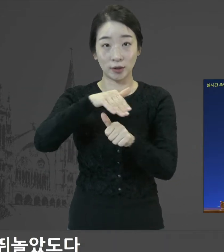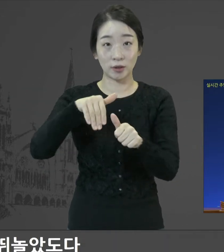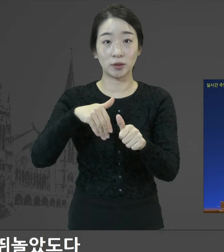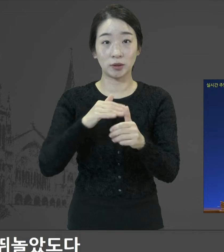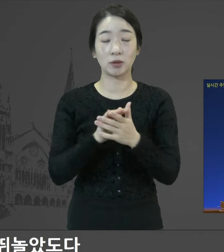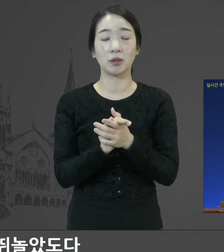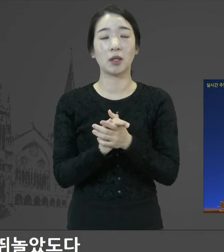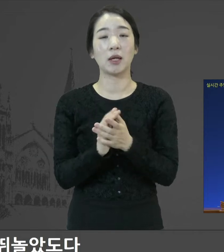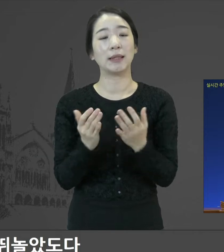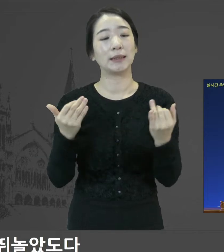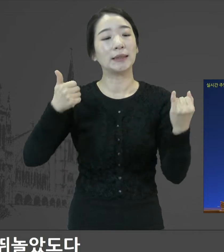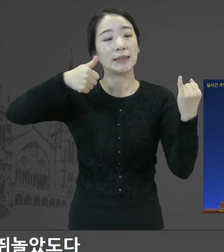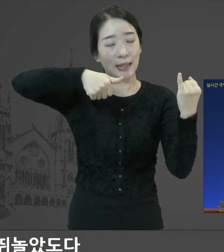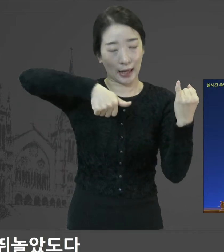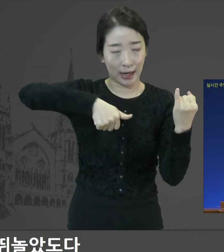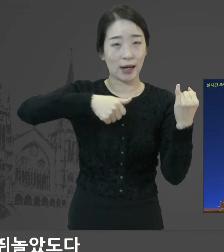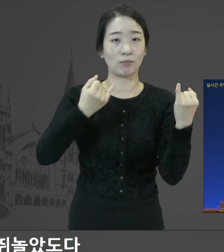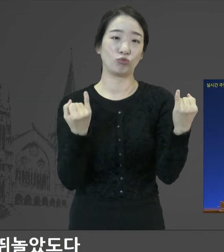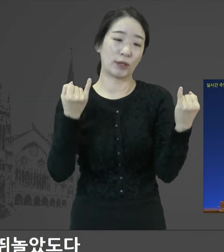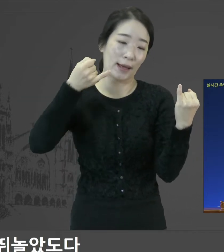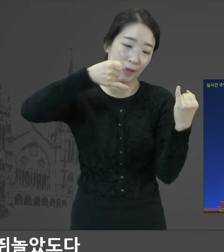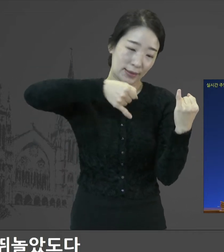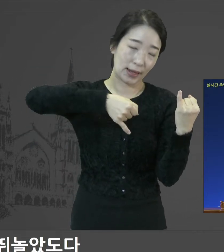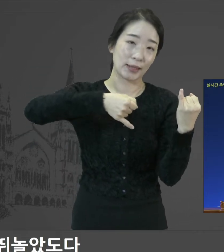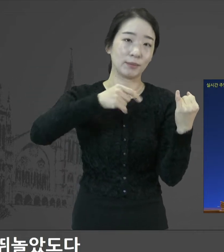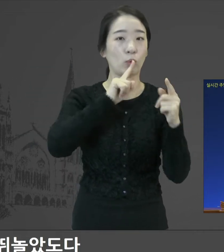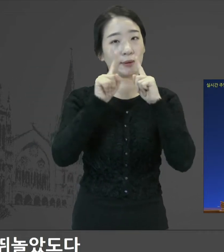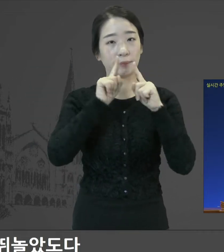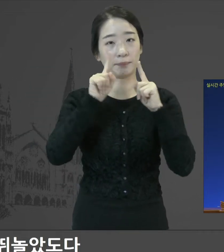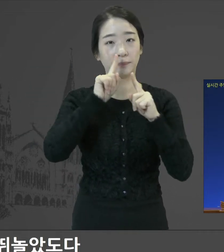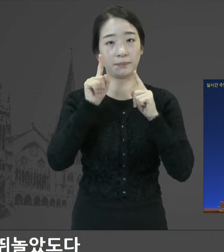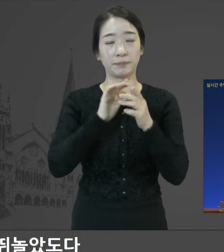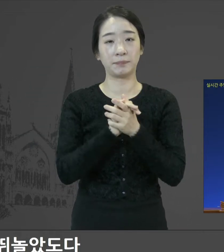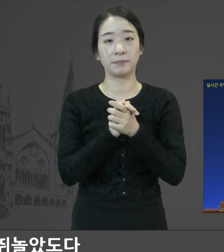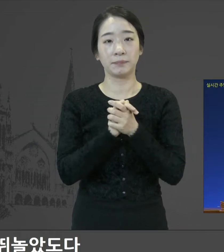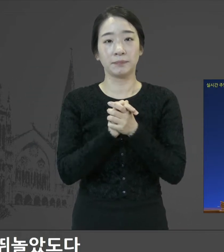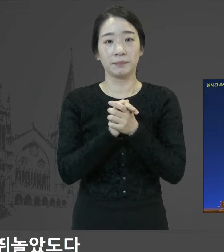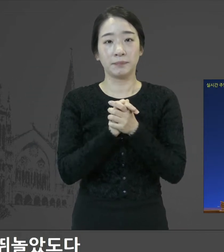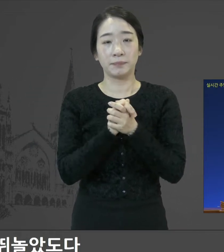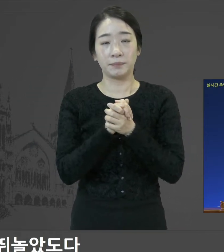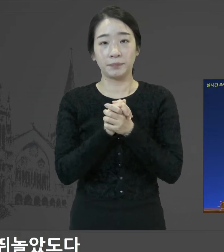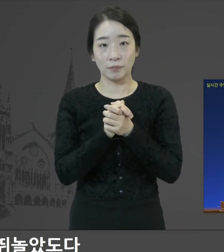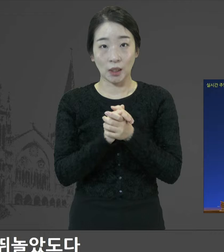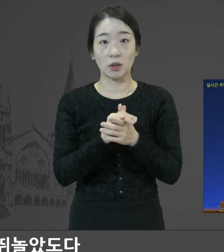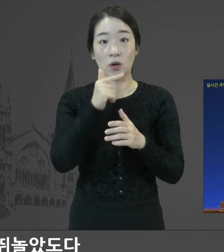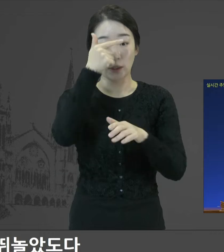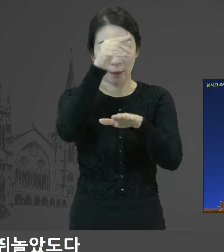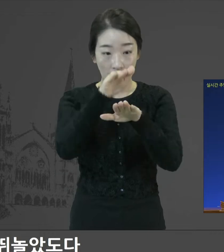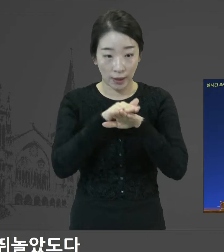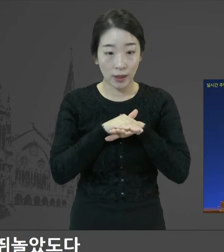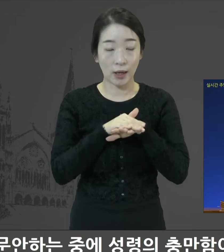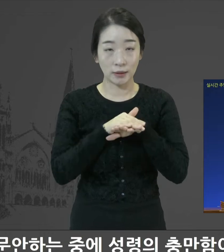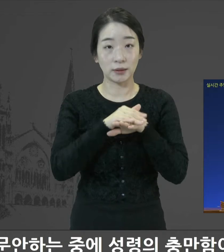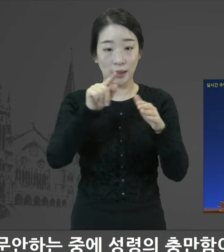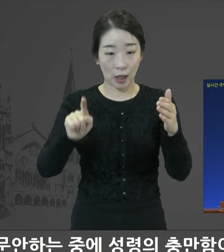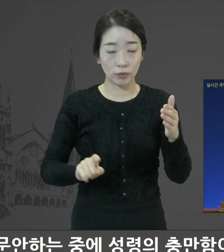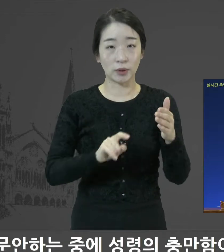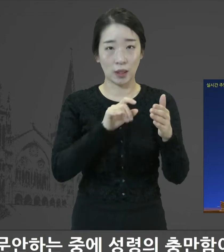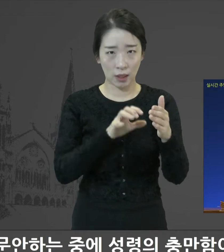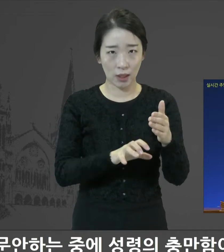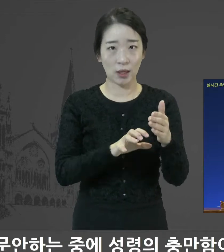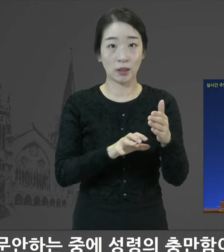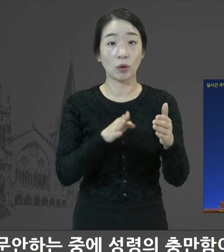이 문안하는 중에 성령의 충만함이 있었습니다. 이 성령의 충만함이 예배로 발전이 되고 이 예배 가운데